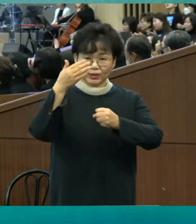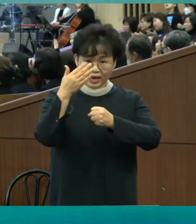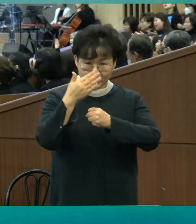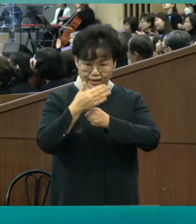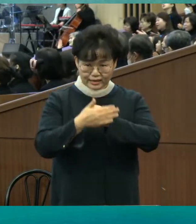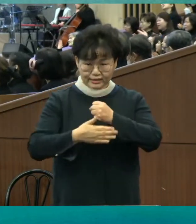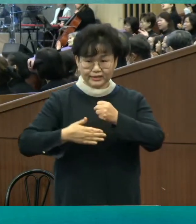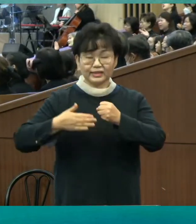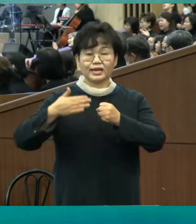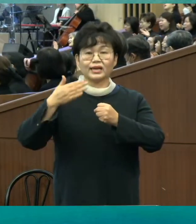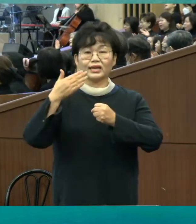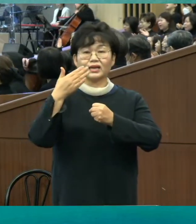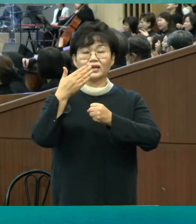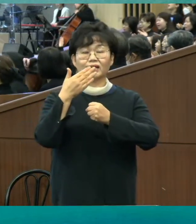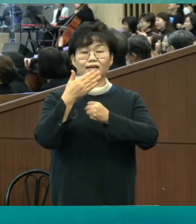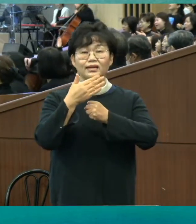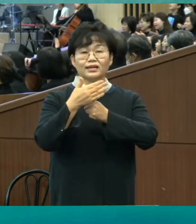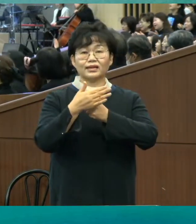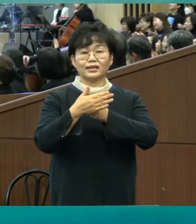주의 은혜